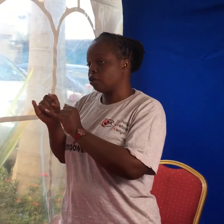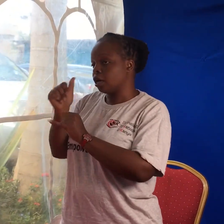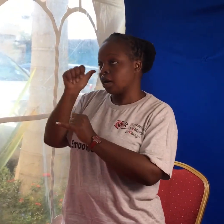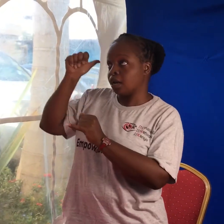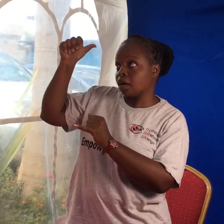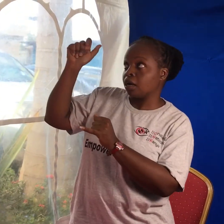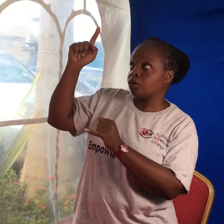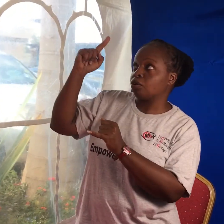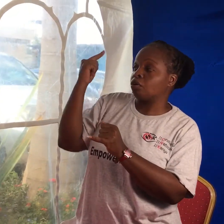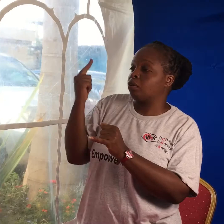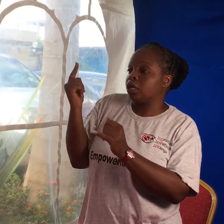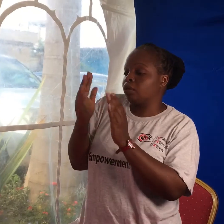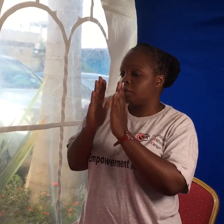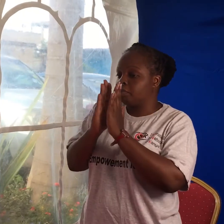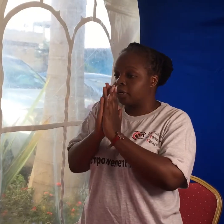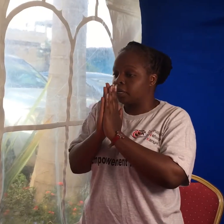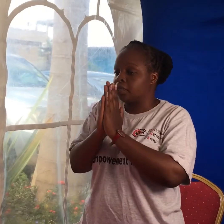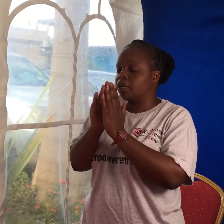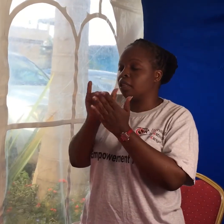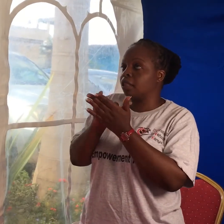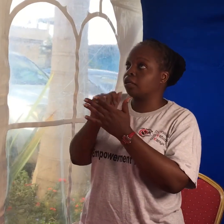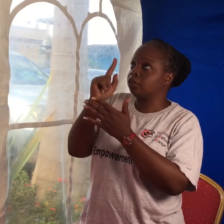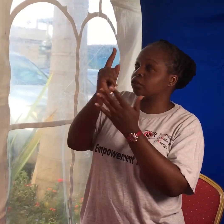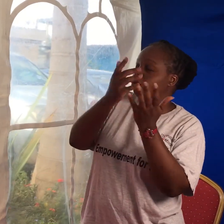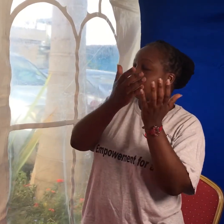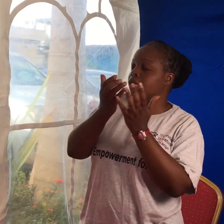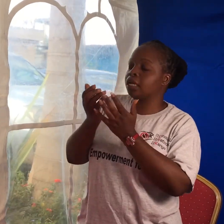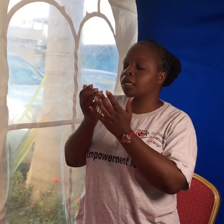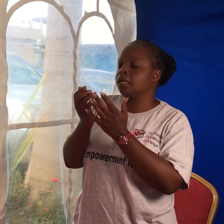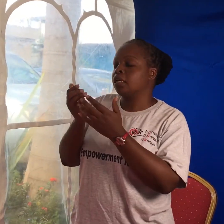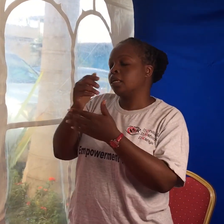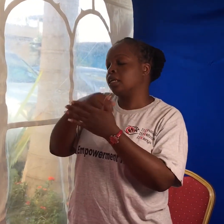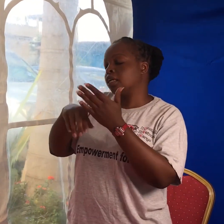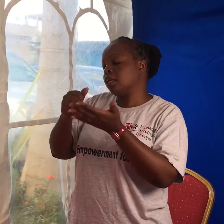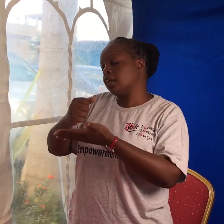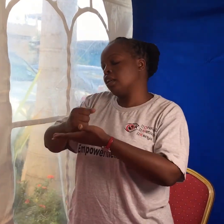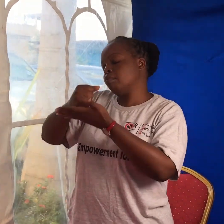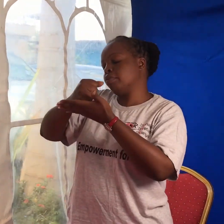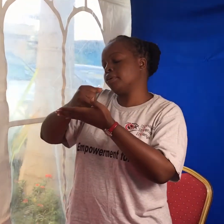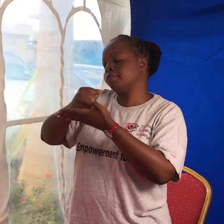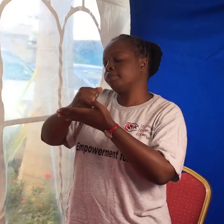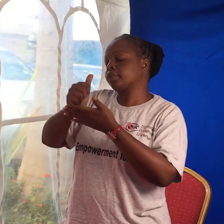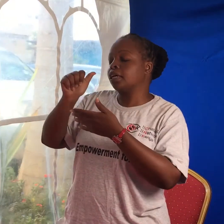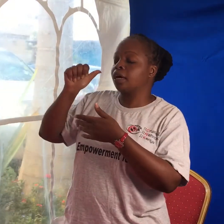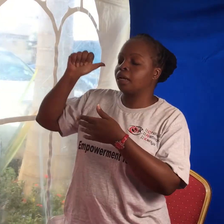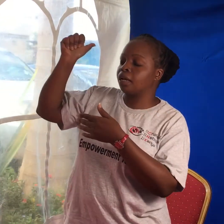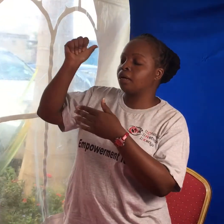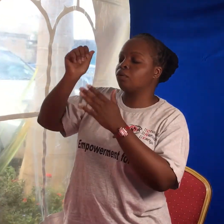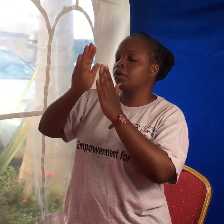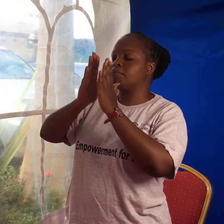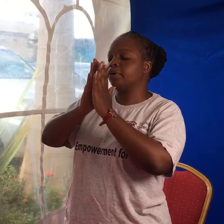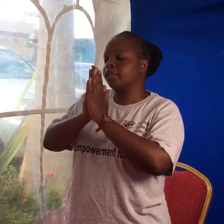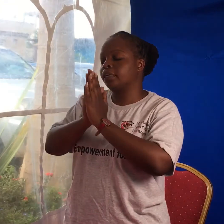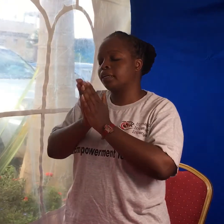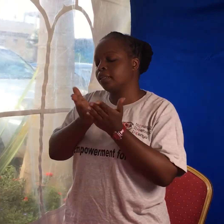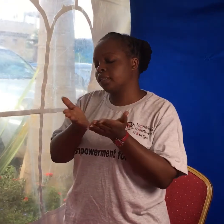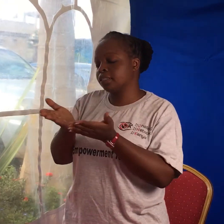ndio tunakuomba na wewe ndio tunakuhitaji katika usaidizi wetu. Ya Allah, tunakuomba haya kwa majina yako